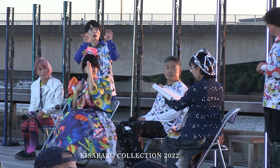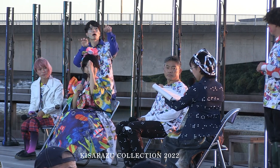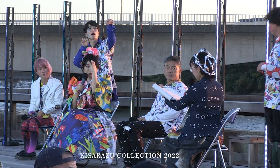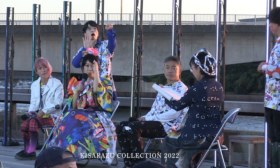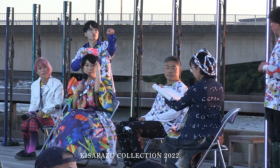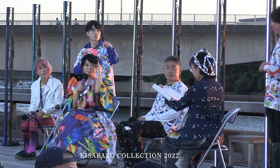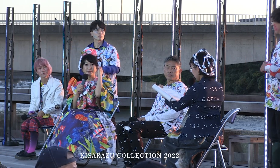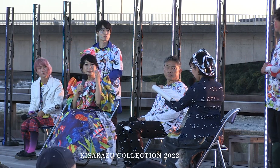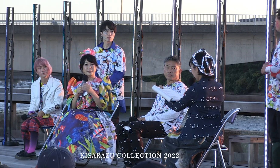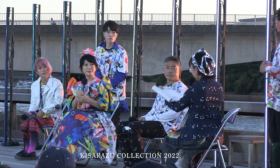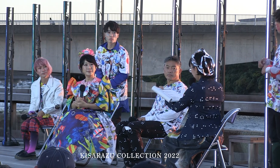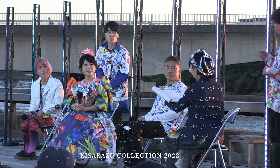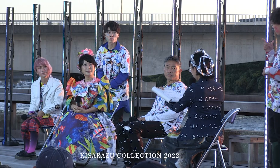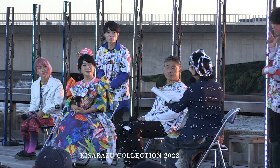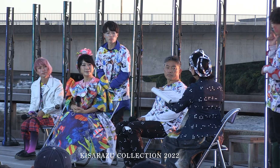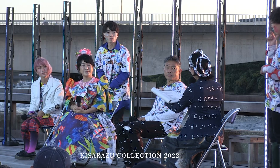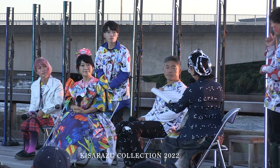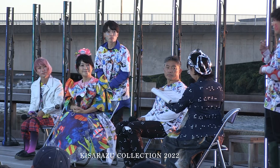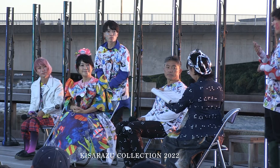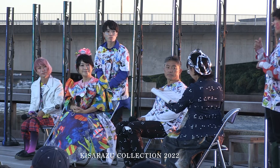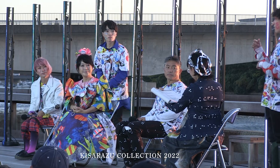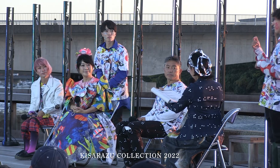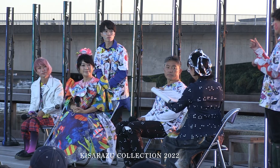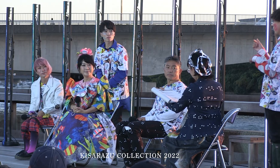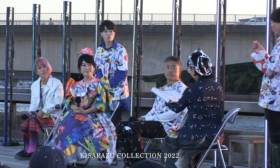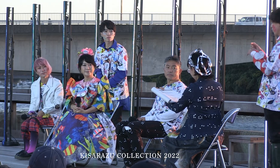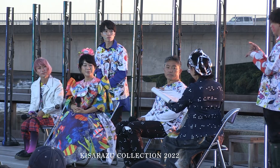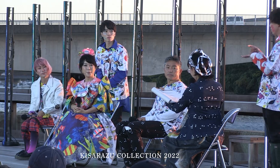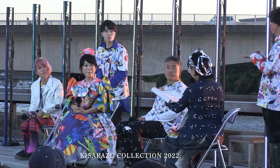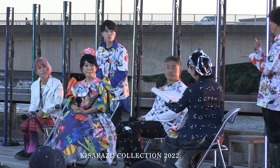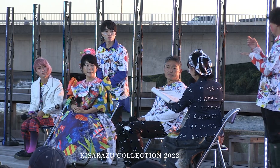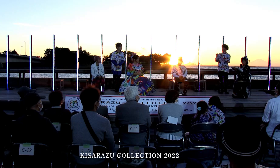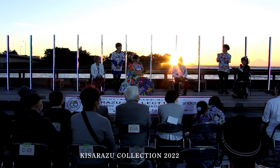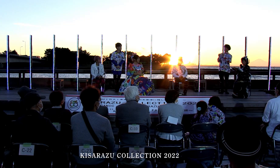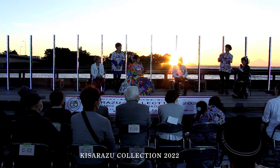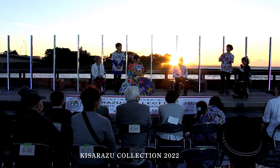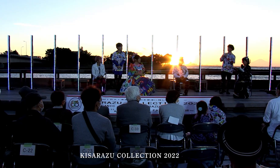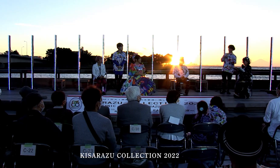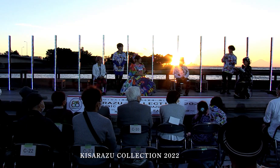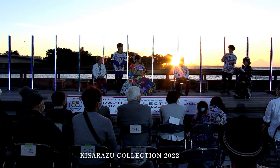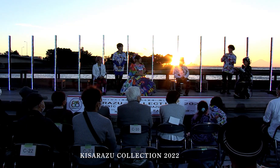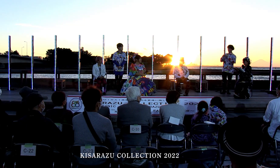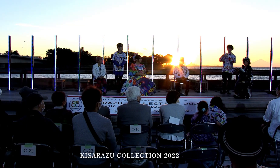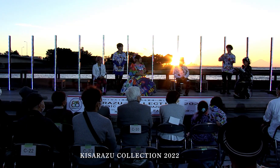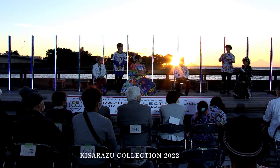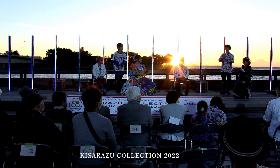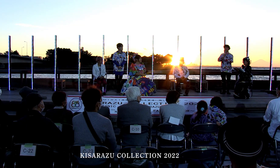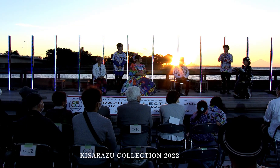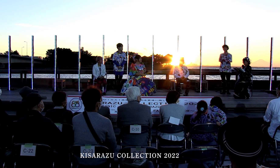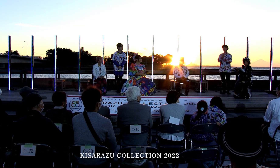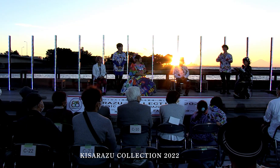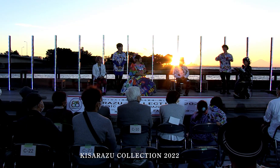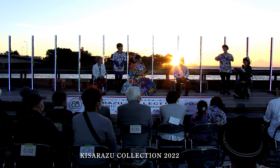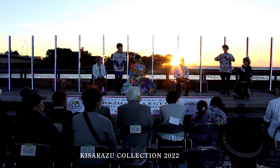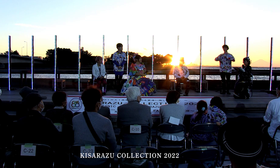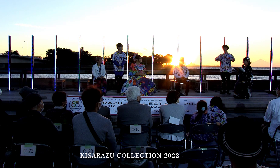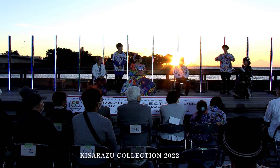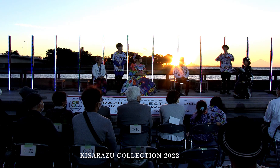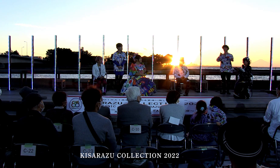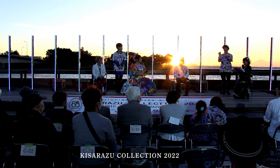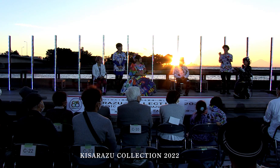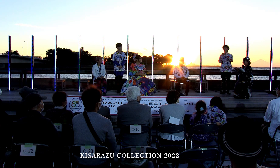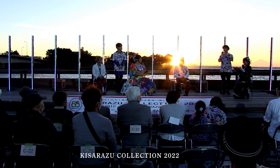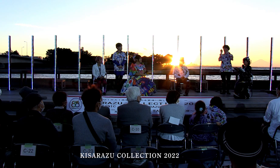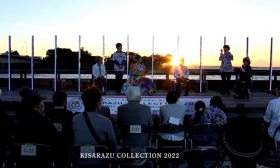入れる共生社会の実現に向けて、今回春菜愛さんのゲスト出演も含めて